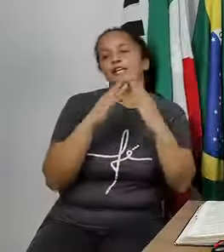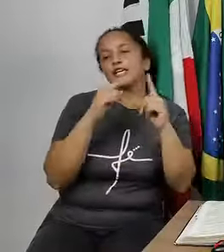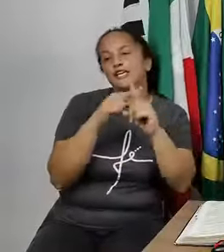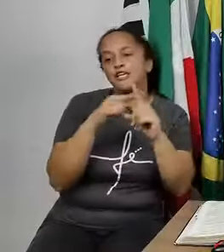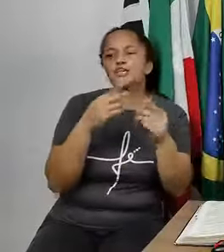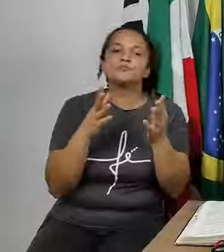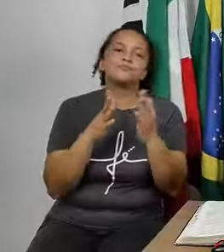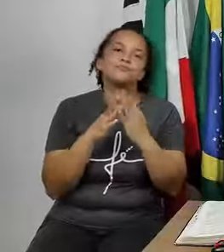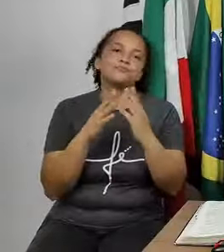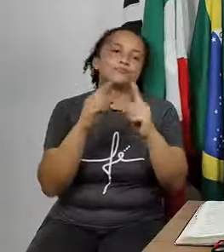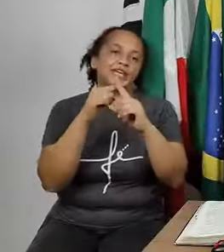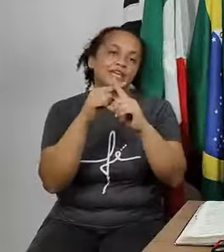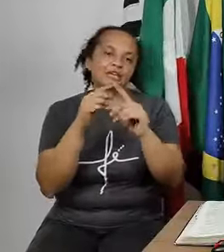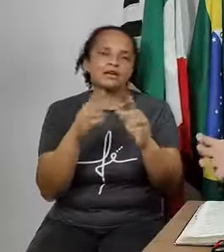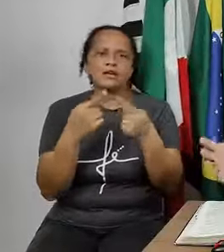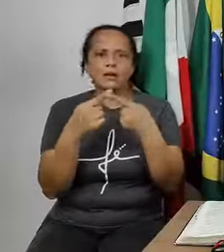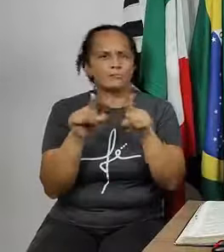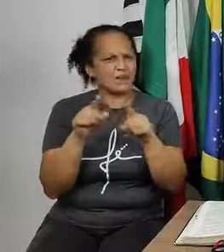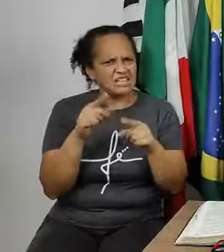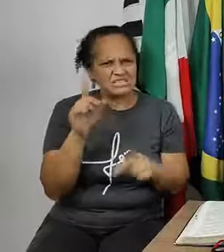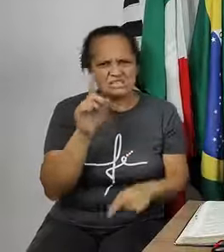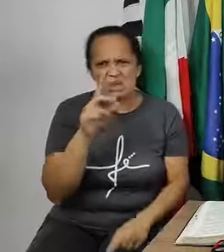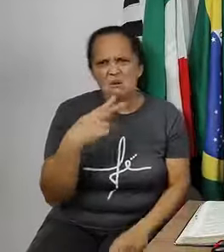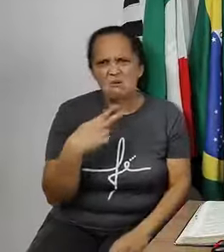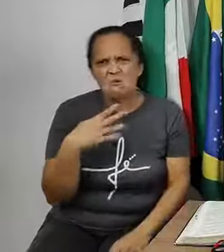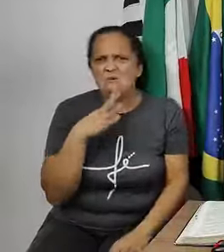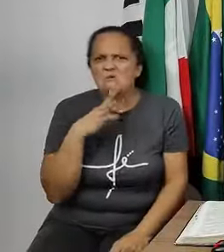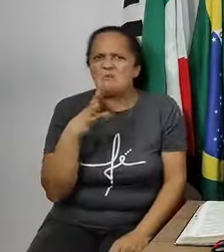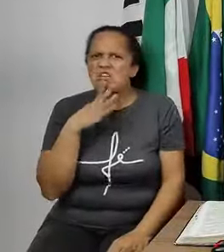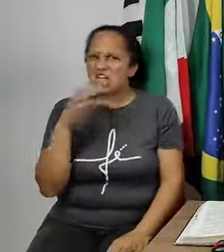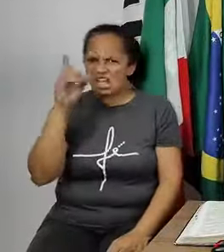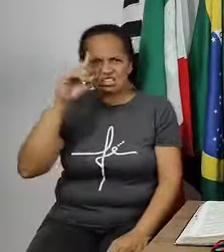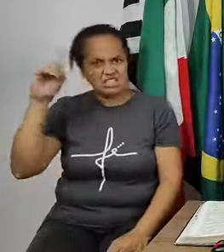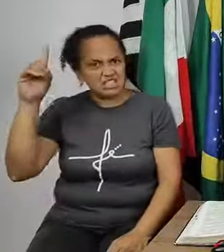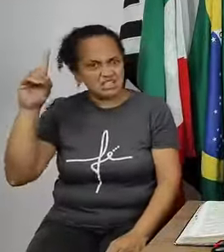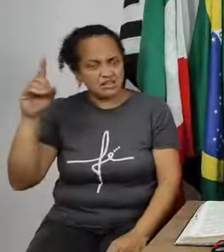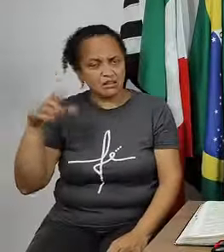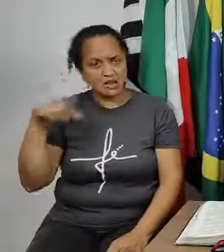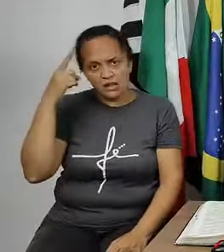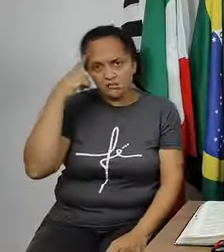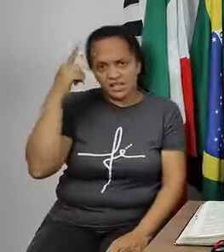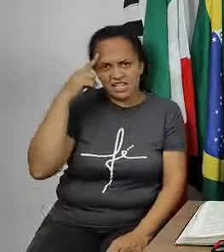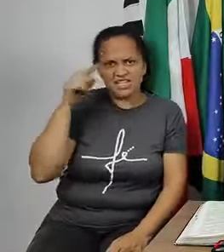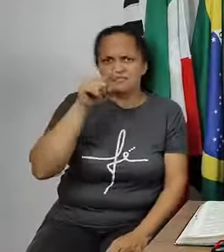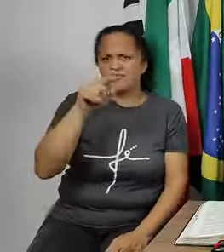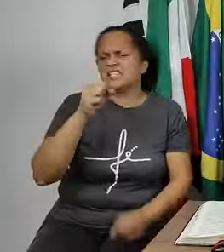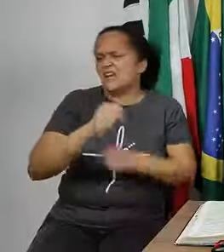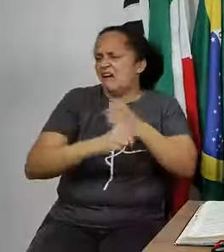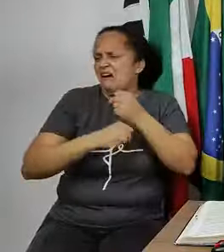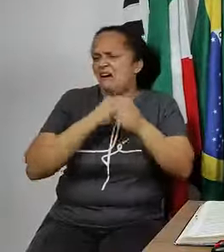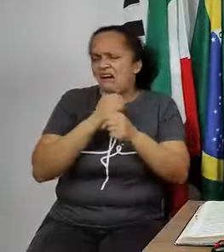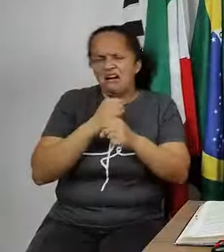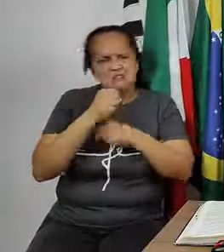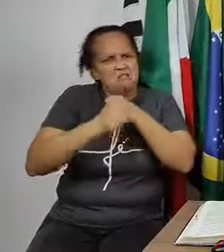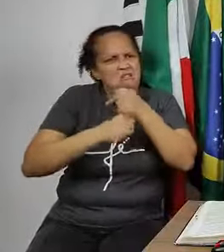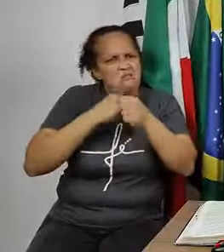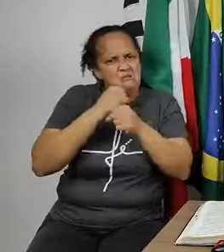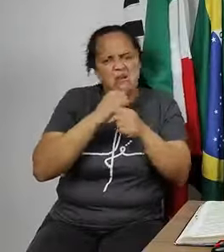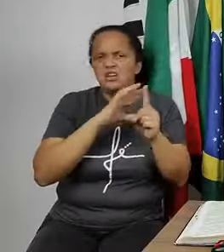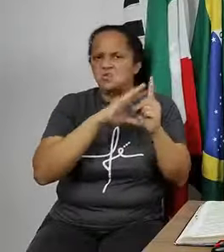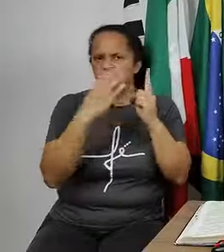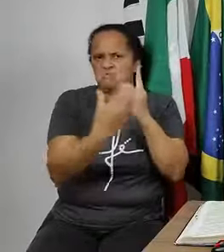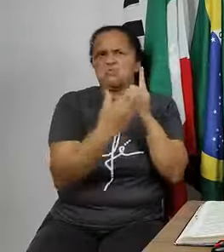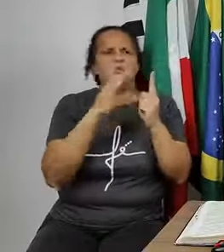terrível. Imagina você estar dentro de uma igreja anos e anos e anos, ouvindo cultos,